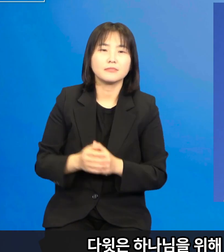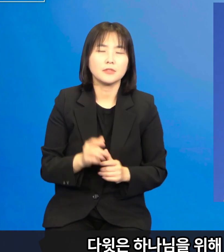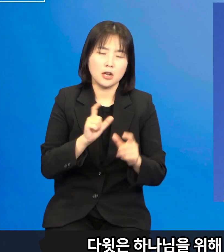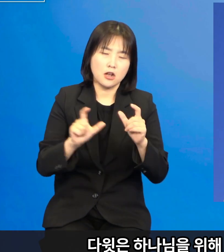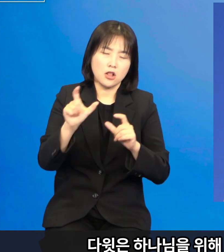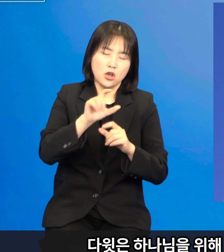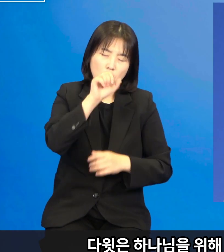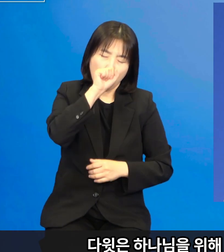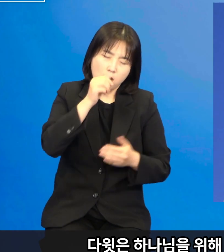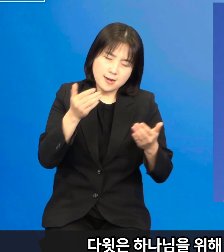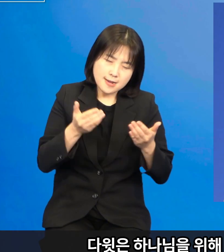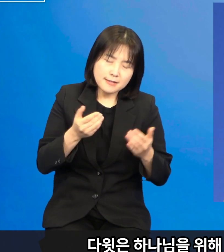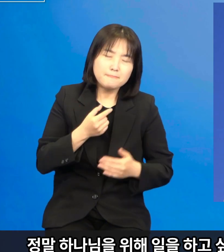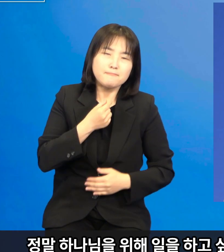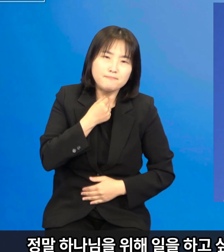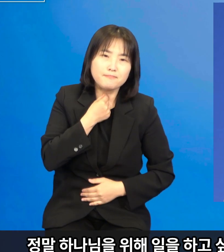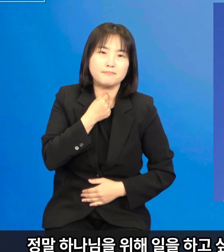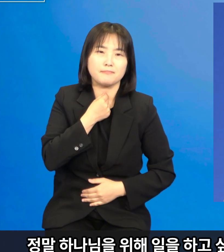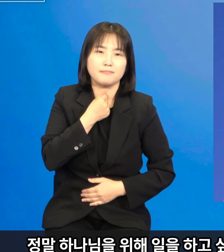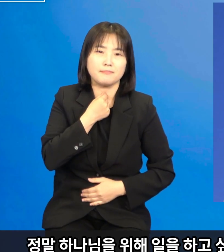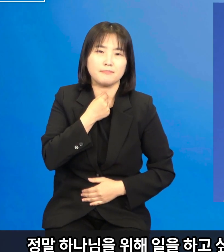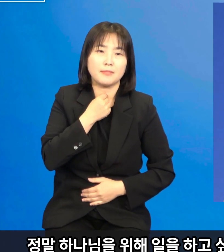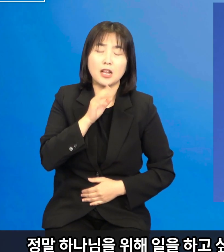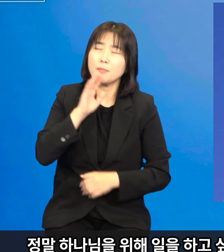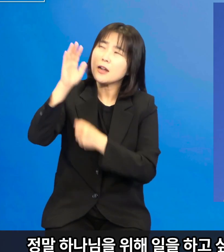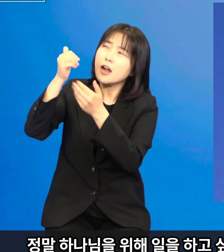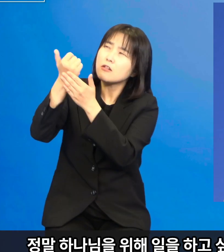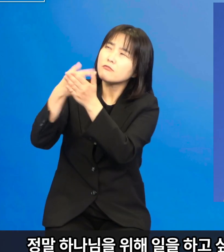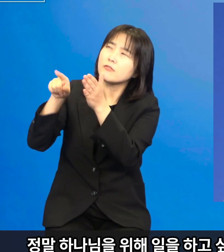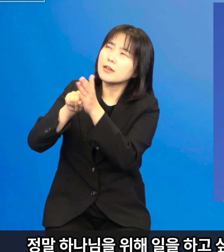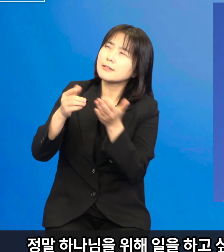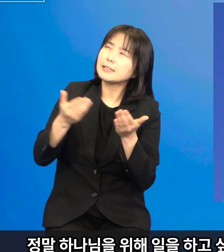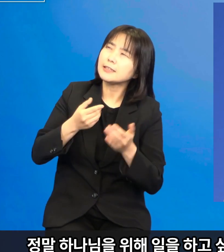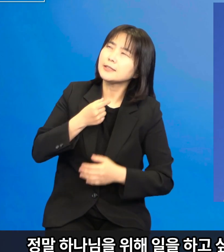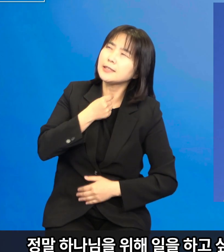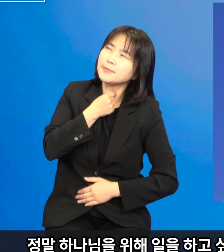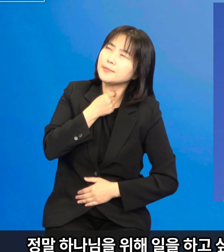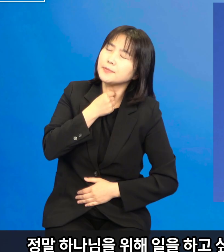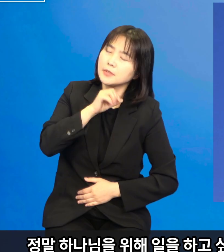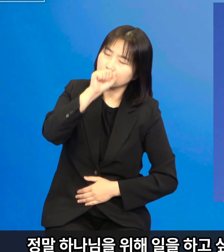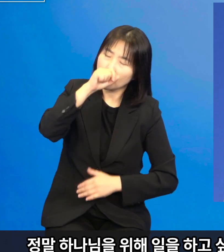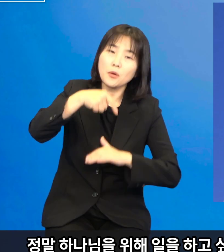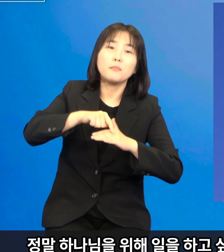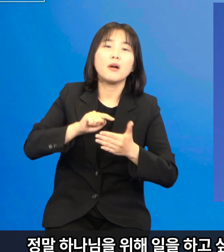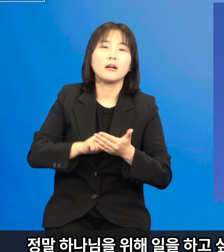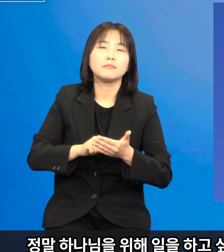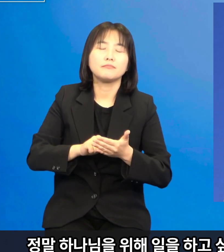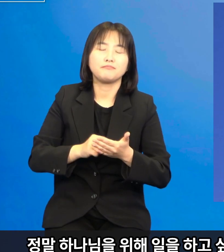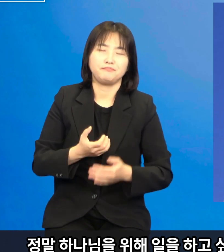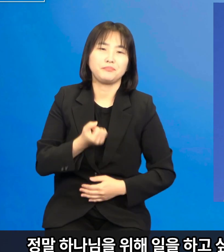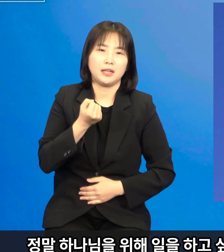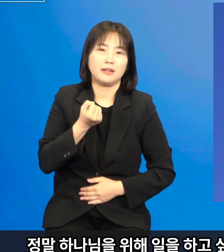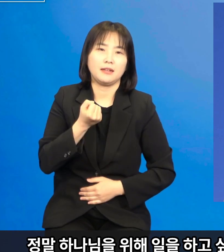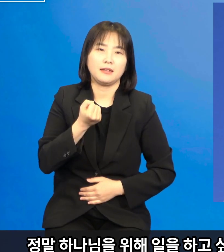더 좋은 일을 하고 싶다. 정말 하나님을 위해 일을 하고 싶다. 그런 선한 마음을